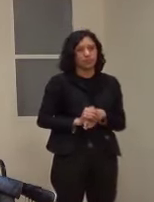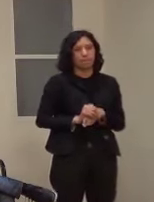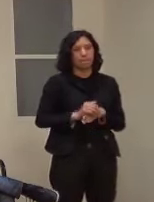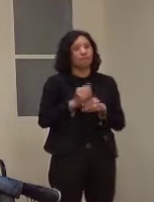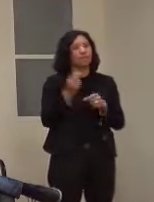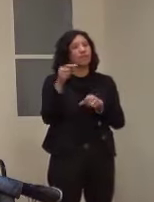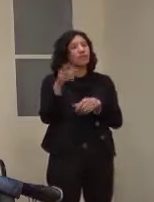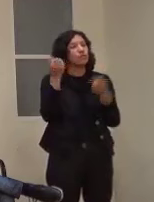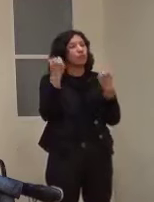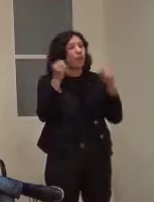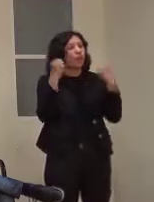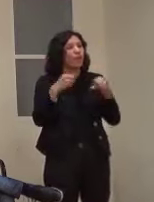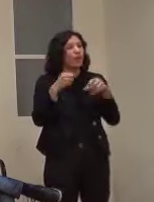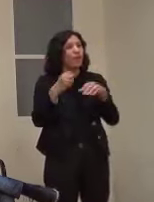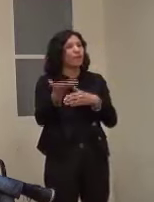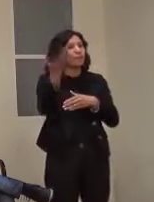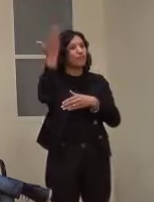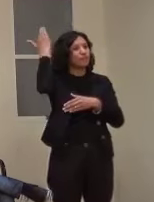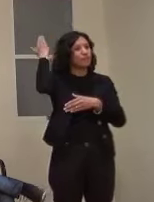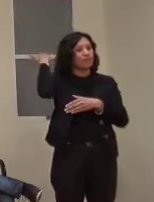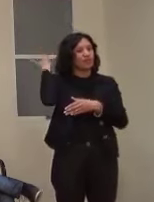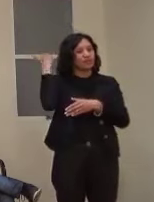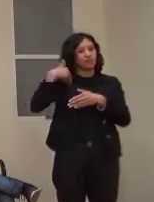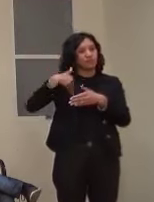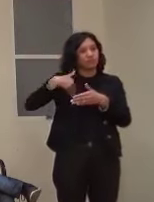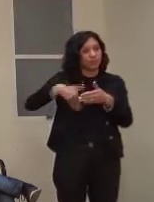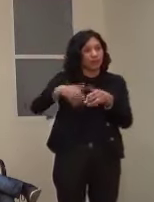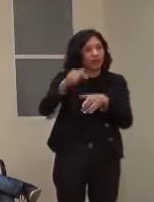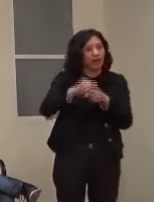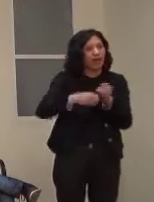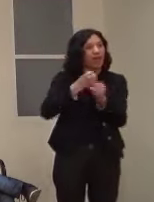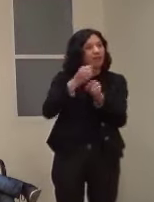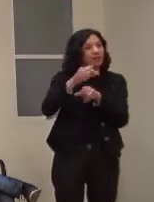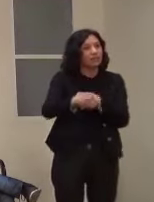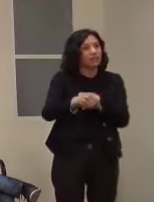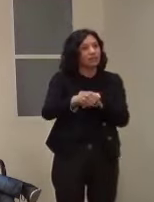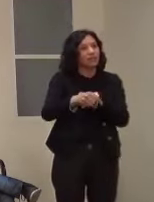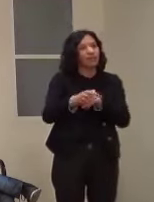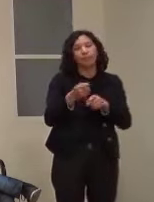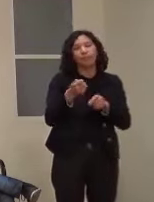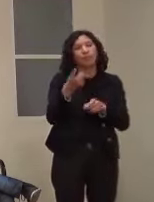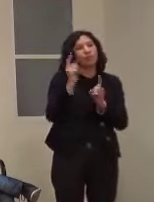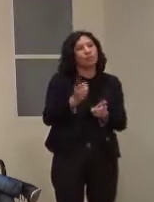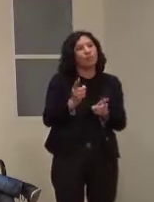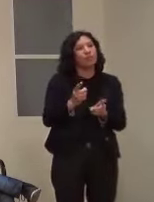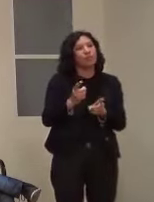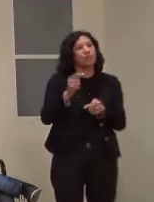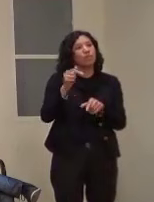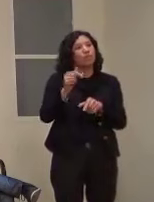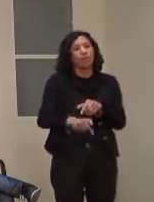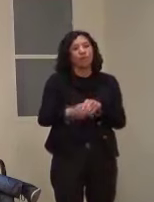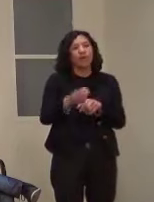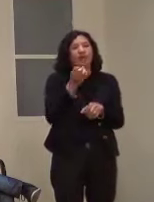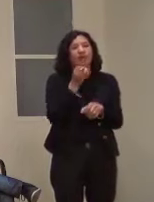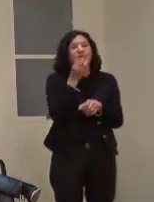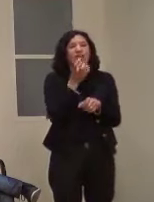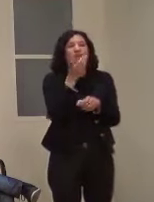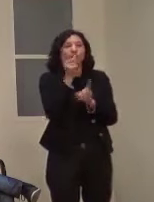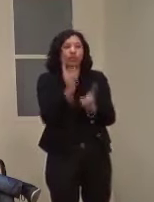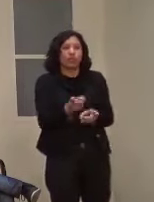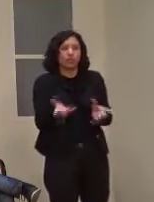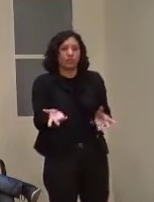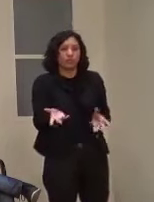cantidad que se viene llevando a cabo ya hace tiempo hace bastantes años pero se sigue sosteniendo y de hecho lo expresado oportunamente